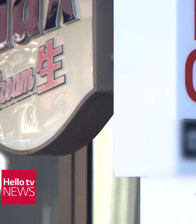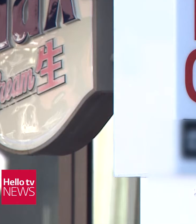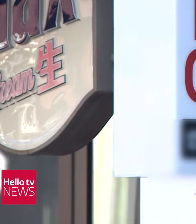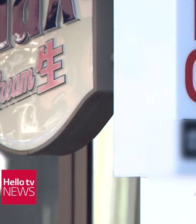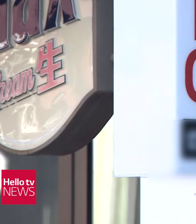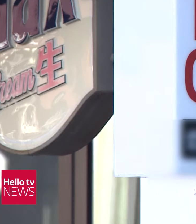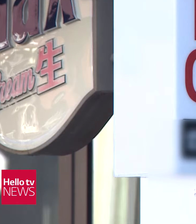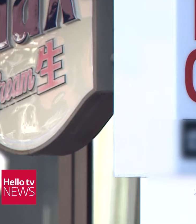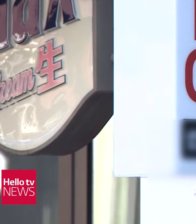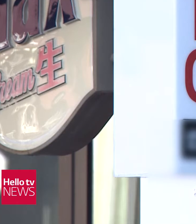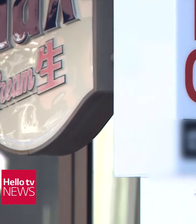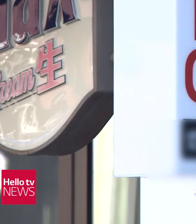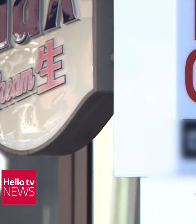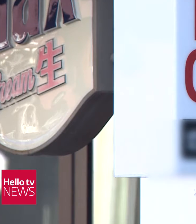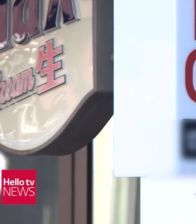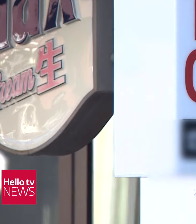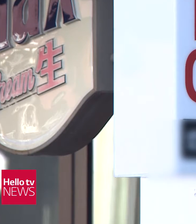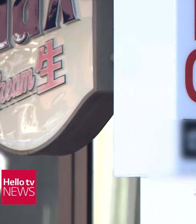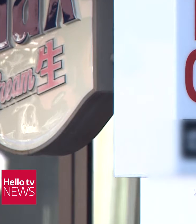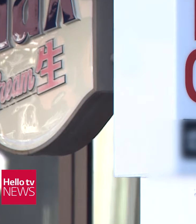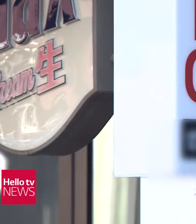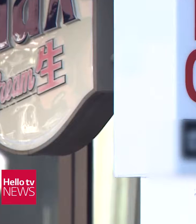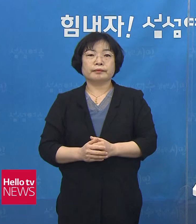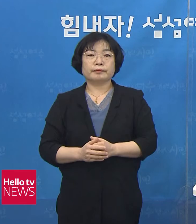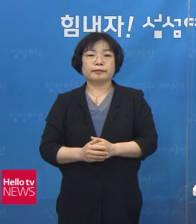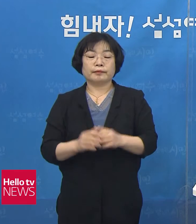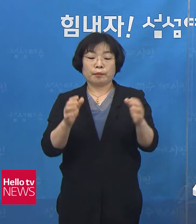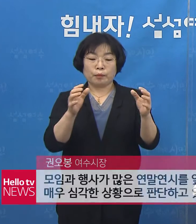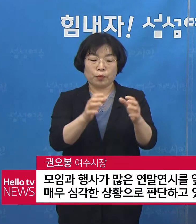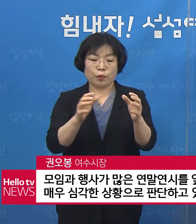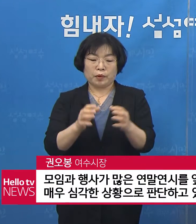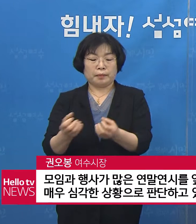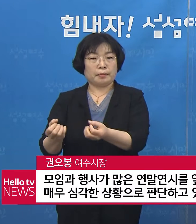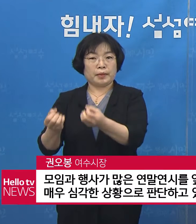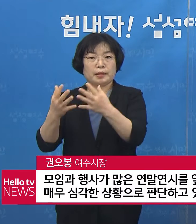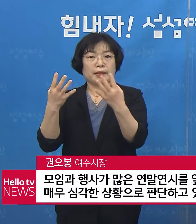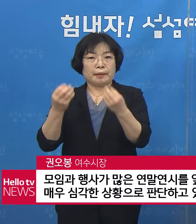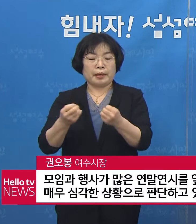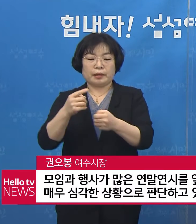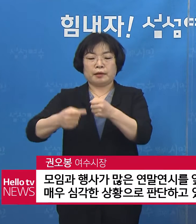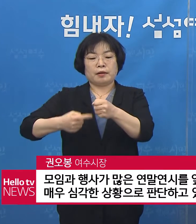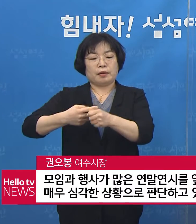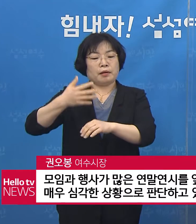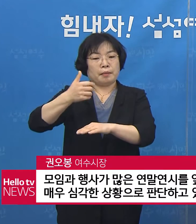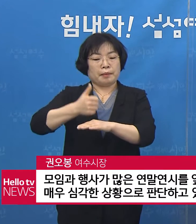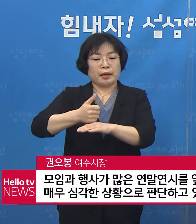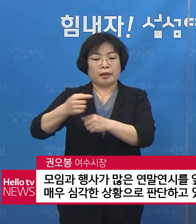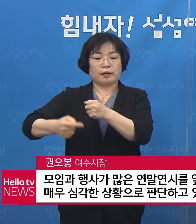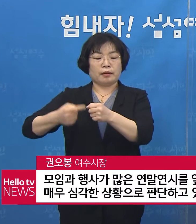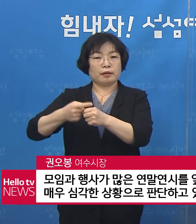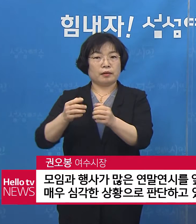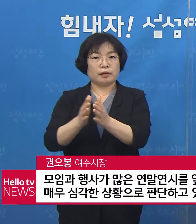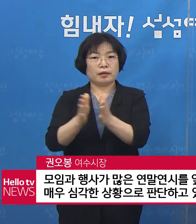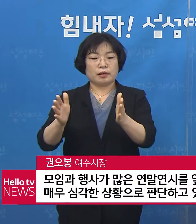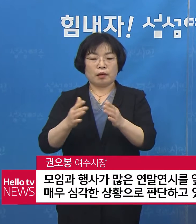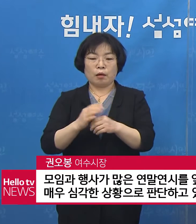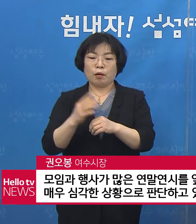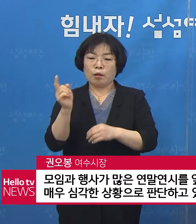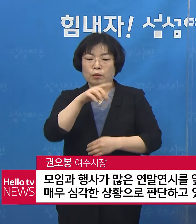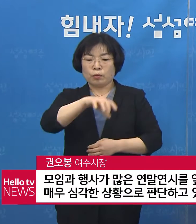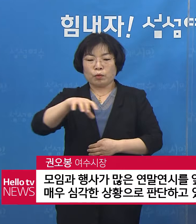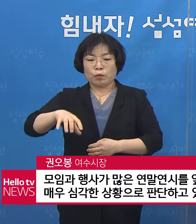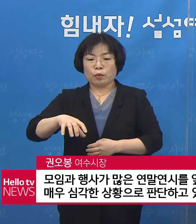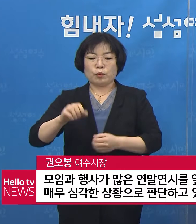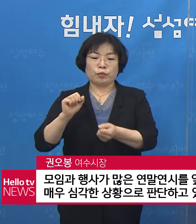시설의 이용을 자제해야 한다 고 강조했습니다 모임과 행사가 많은 연말 연시를 앞두고 언제든